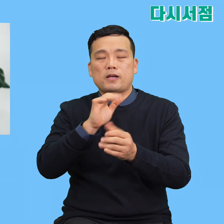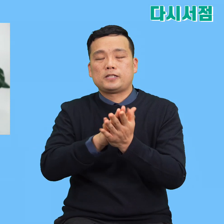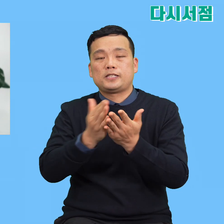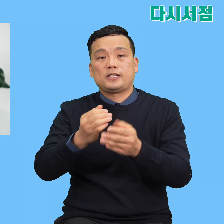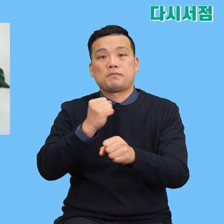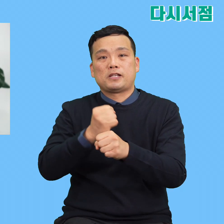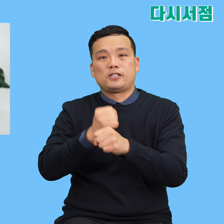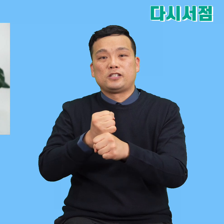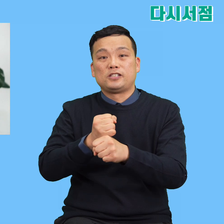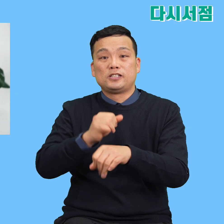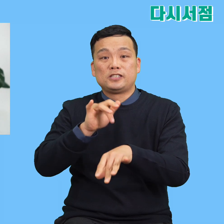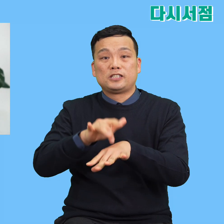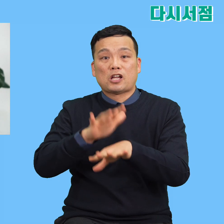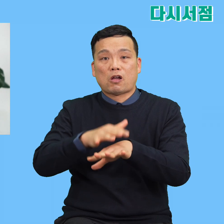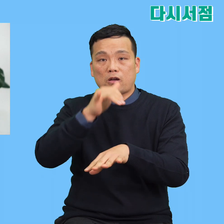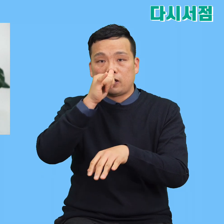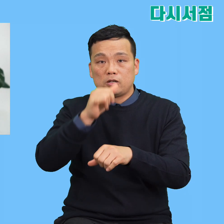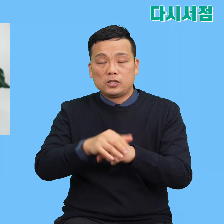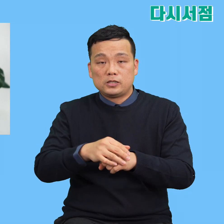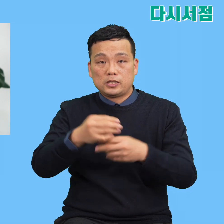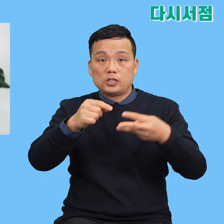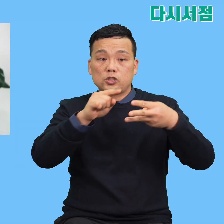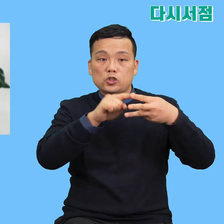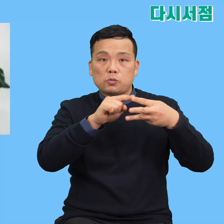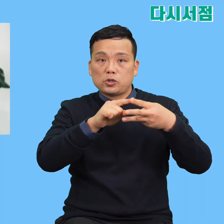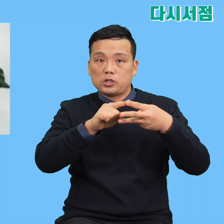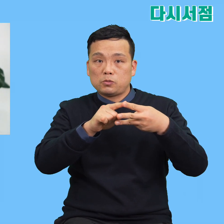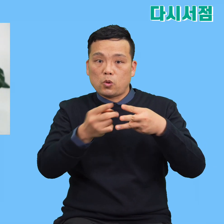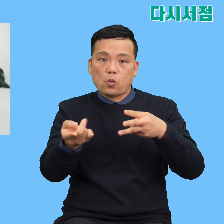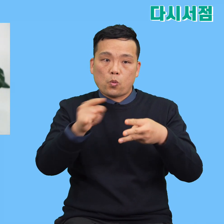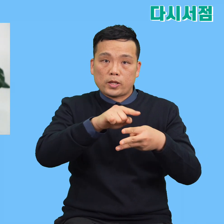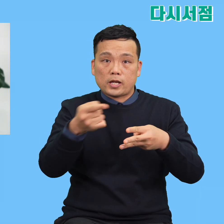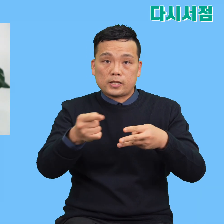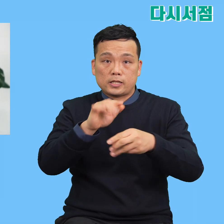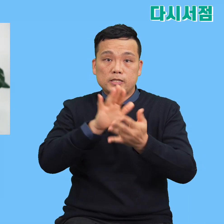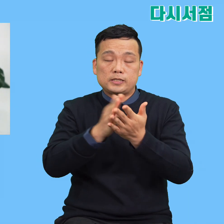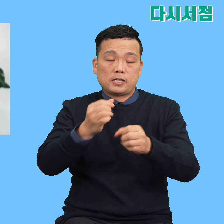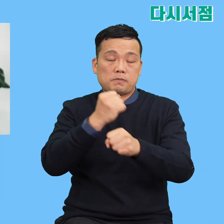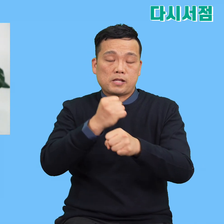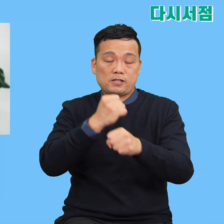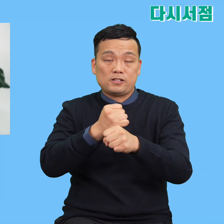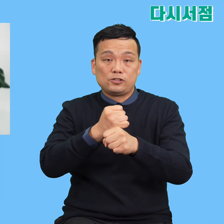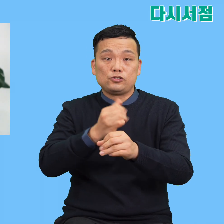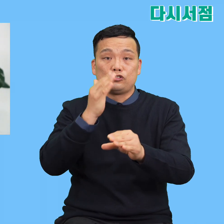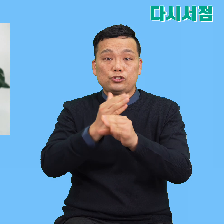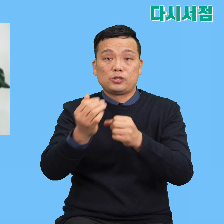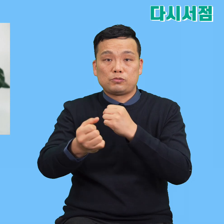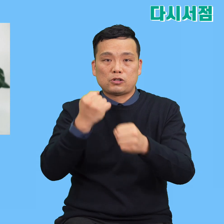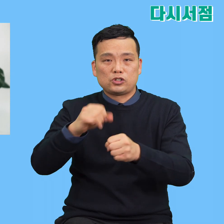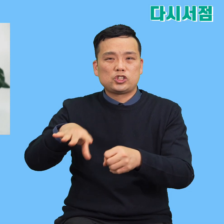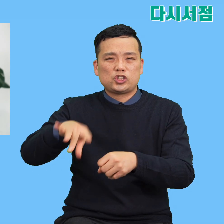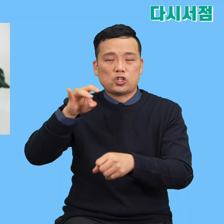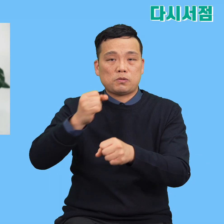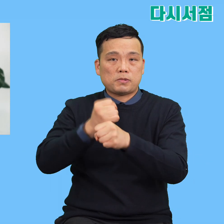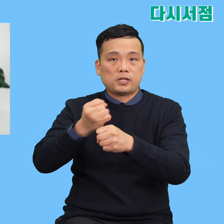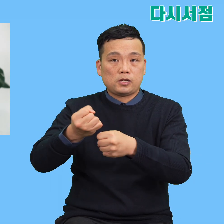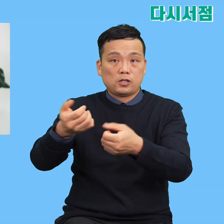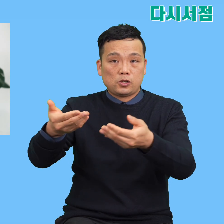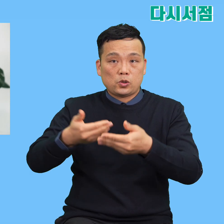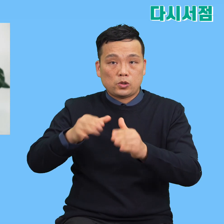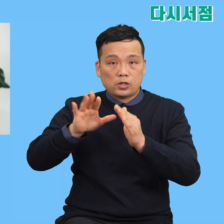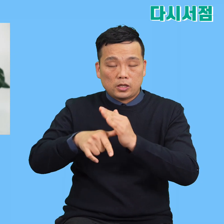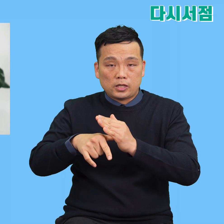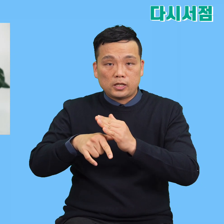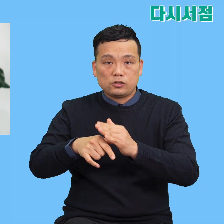작가 같은 경우에는 기성출판물로도 책을 내고 있지만 초창기 때 그의 모습을 생각을 해보면 독립출판이